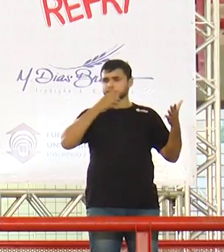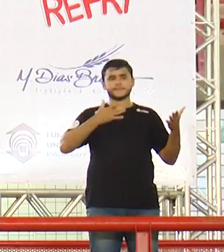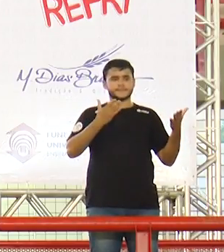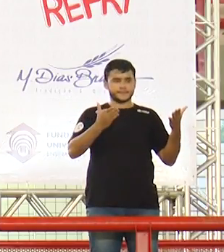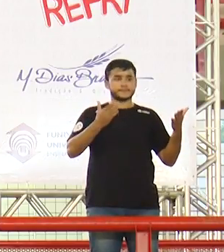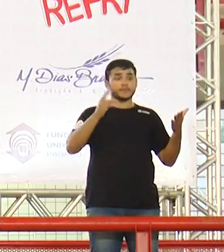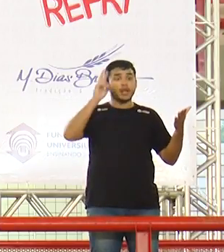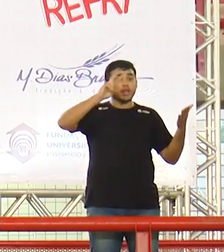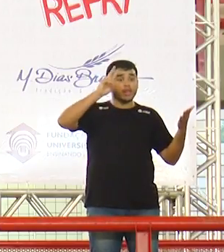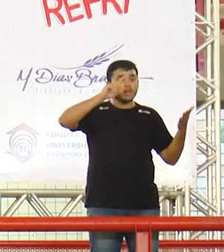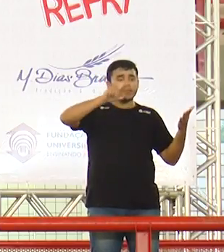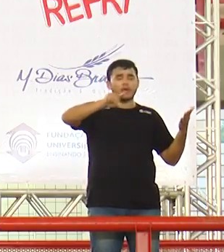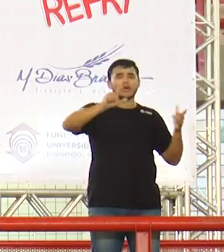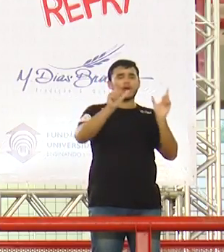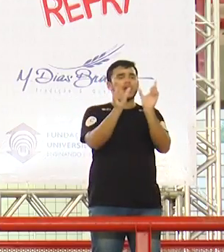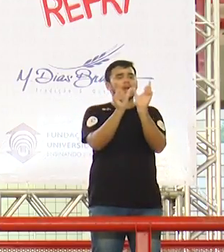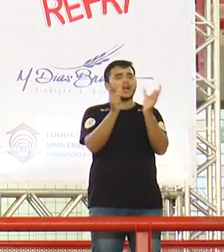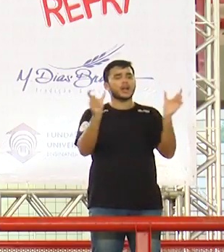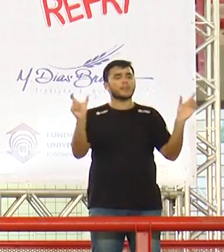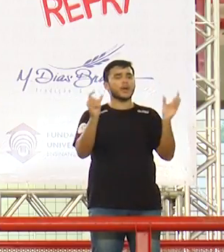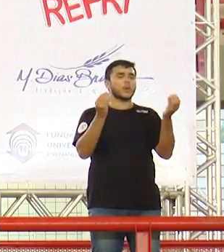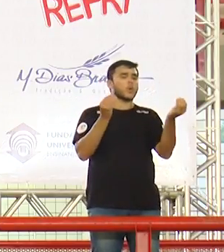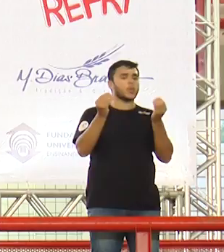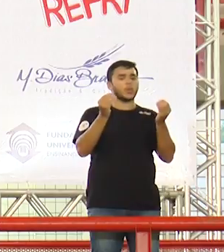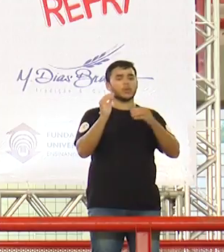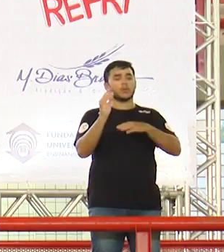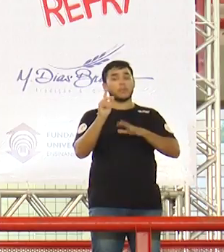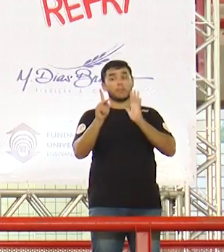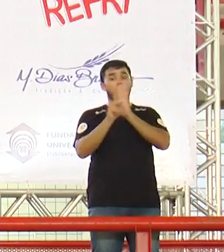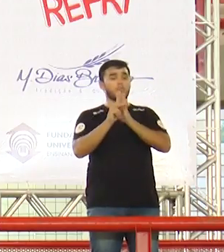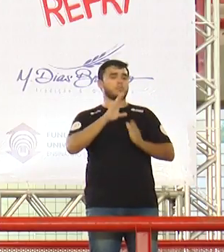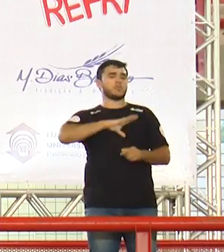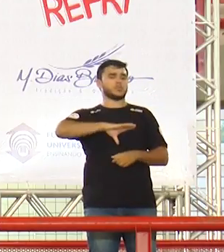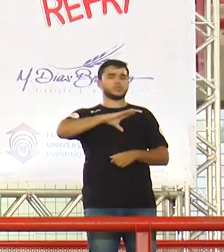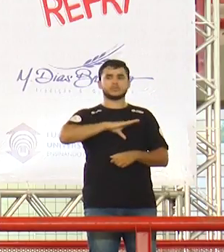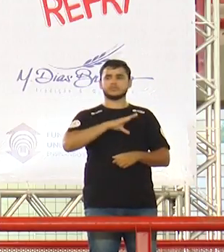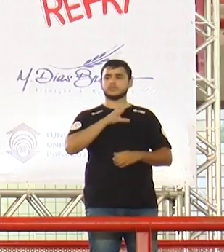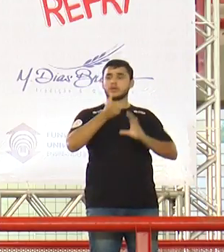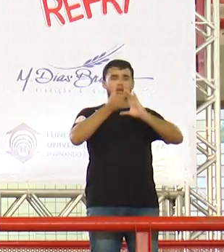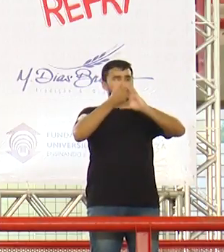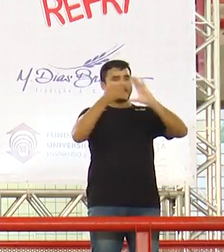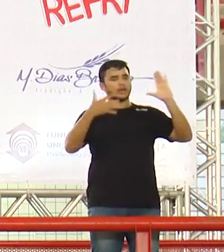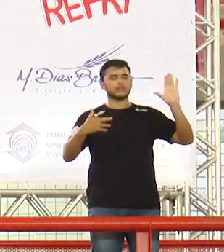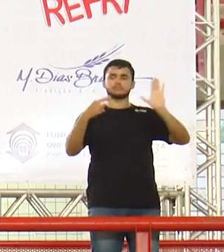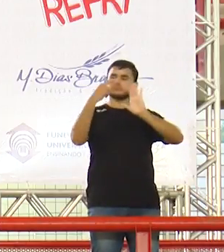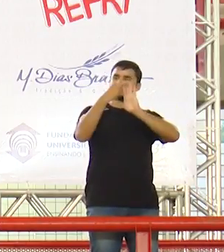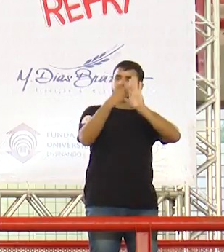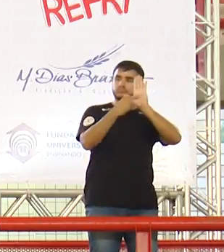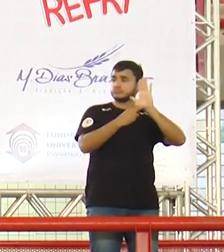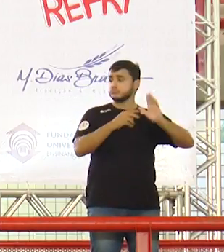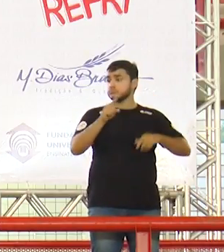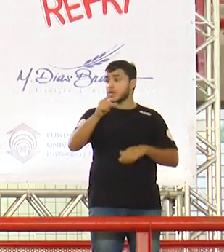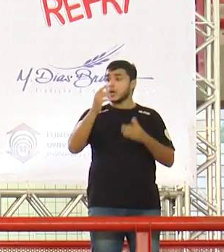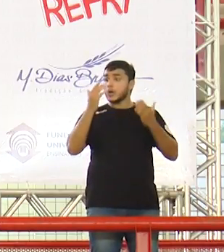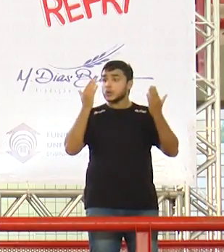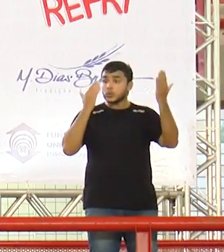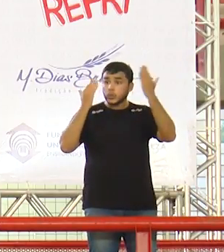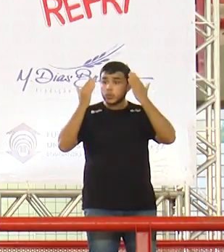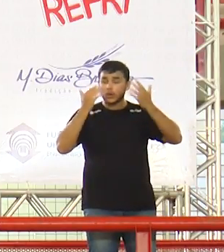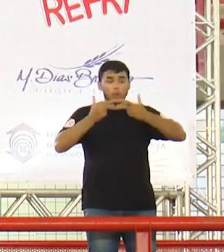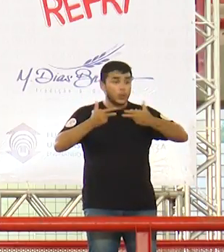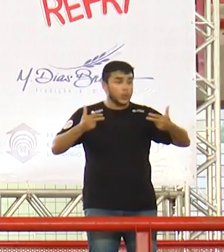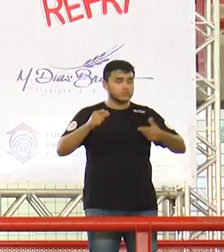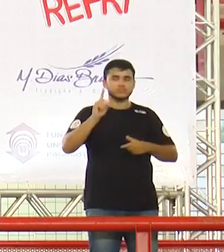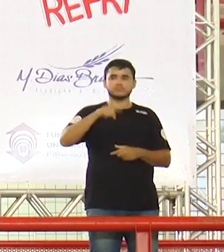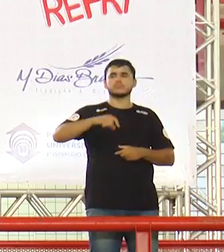apostila, para você lembrar artifícios gramaticais, todos os conceitos estão aí. Quem tiver alguma dúvida, eu estou à